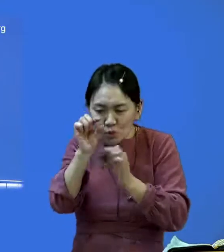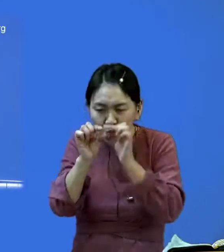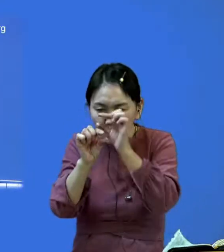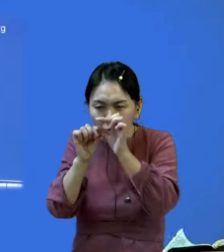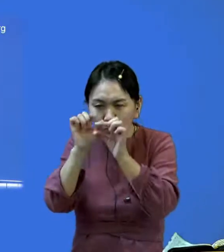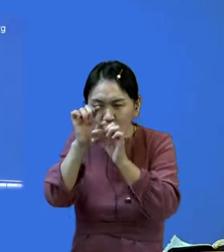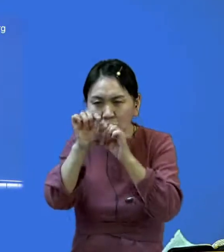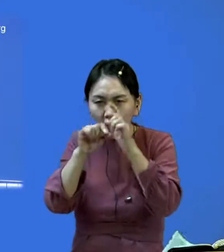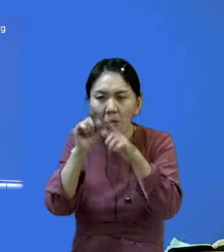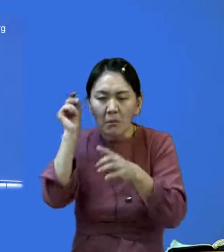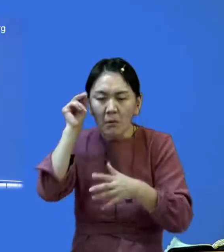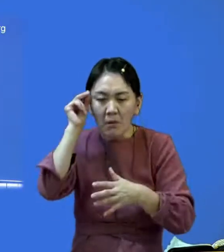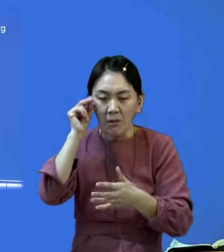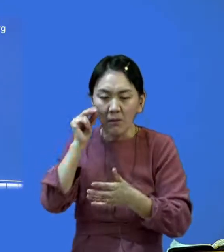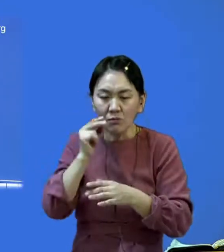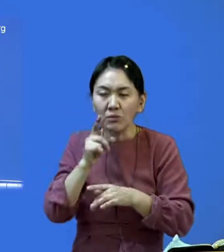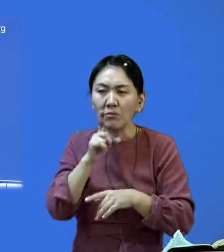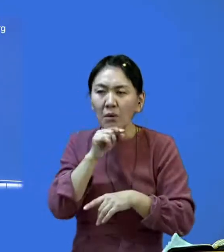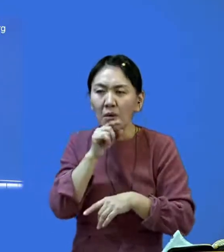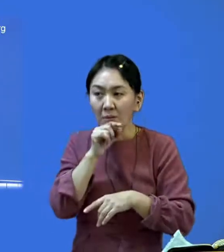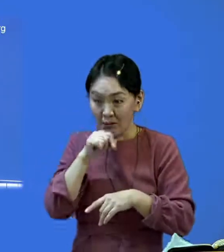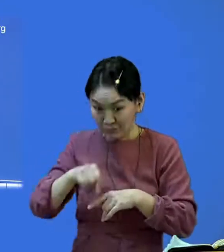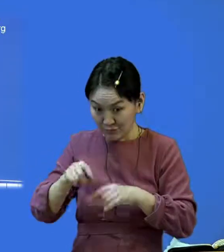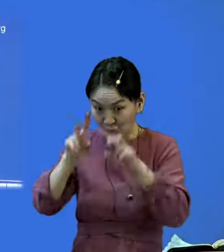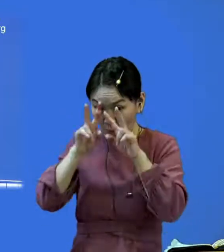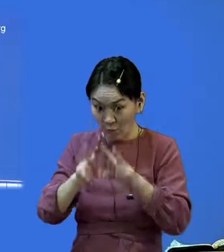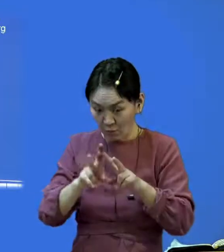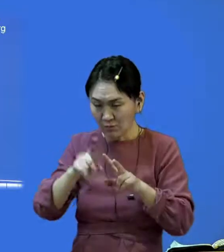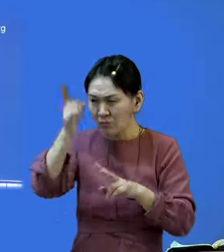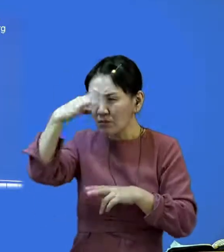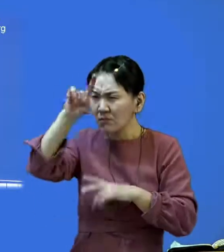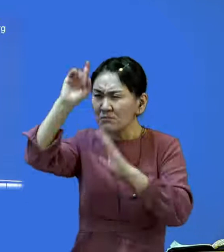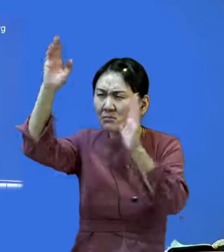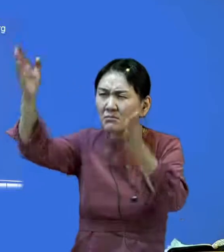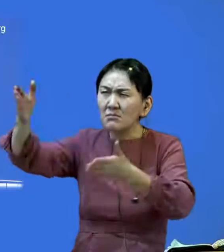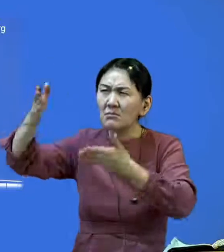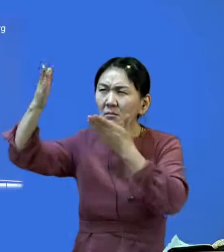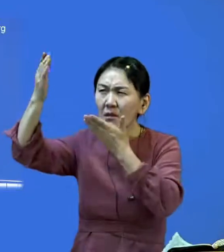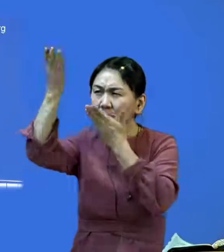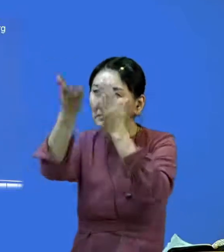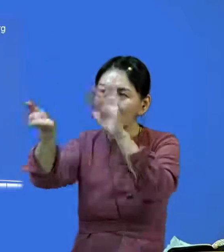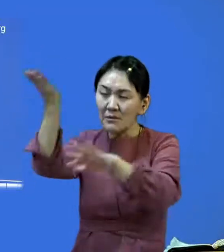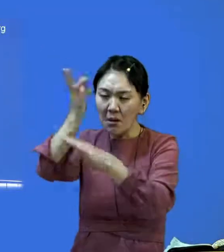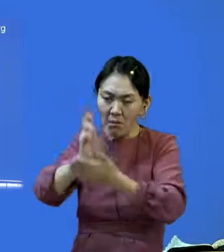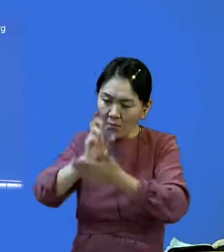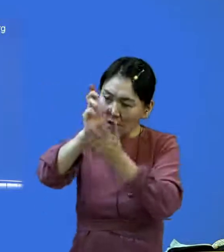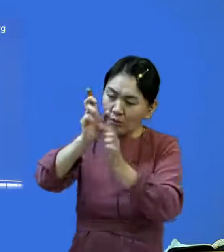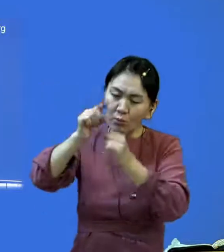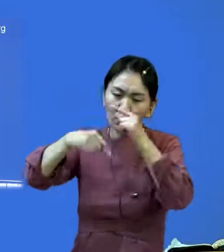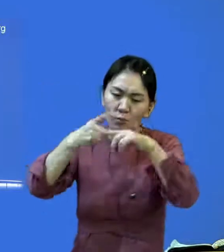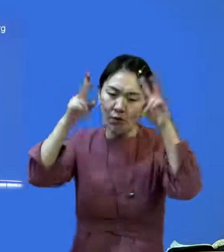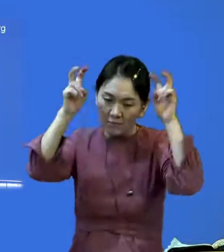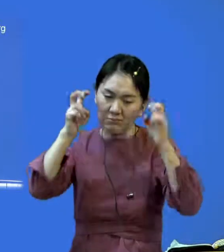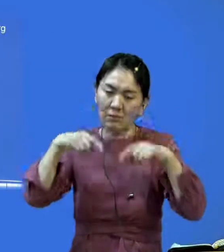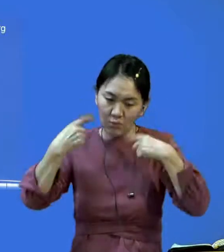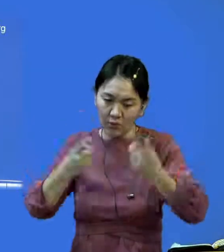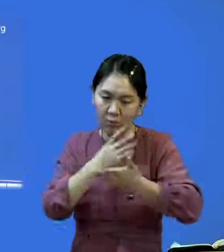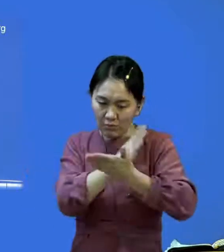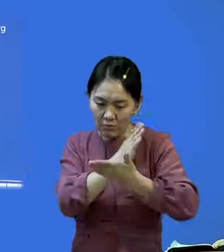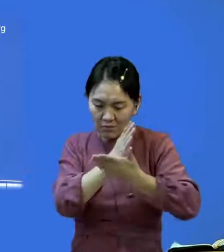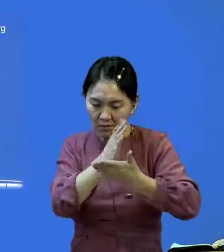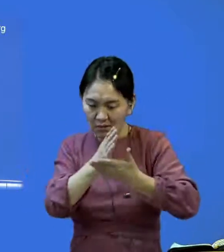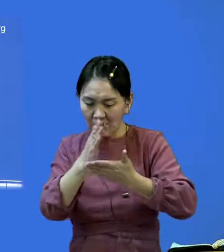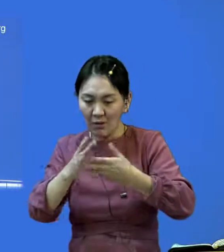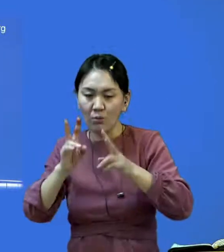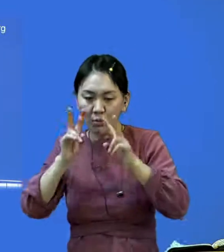үргэлжлүүлэн бурхны хүнд өгсөн дээдийн бэлэг гэсэн сэдвээр бид үхэнд өгсөн энэ бурхны нэгүсэл ямар